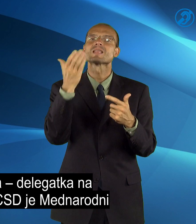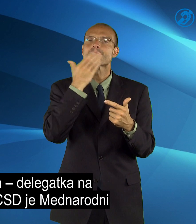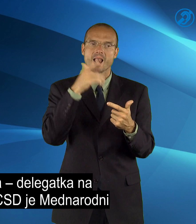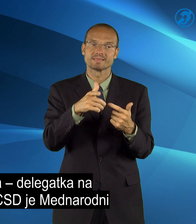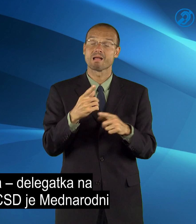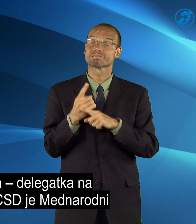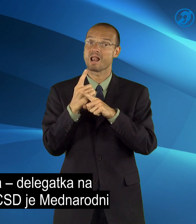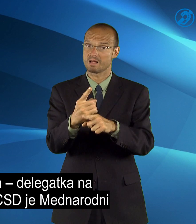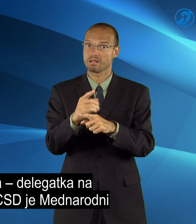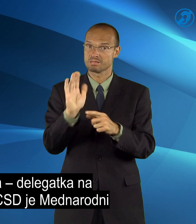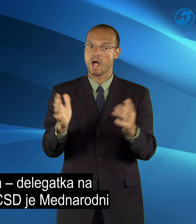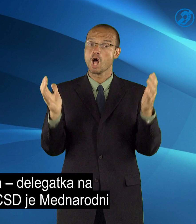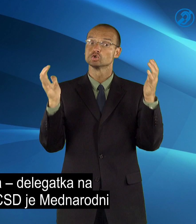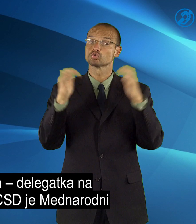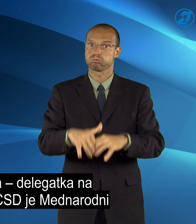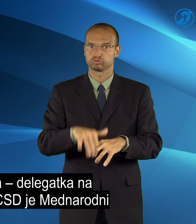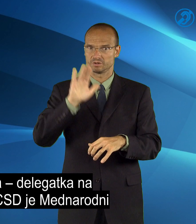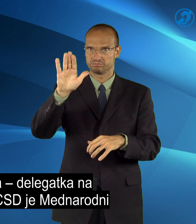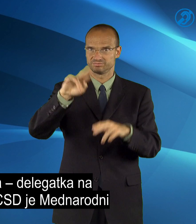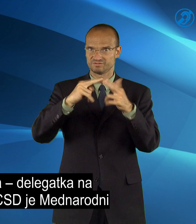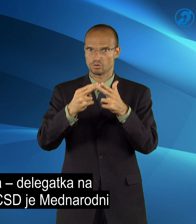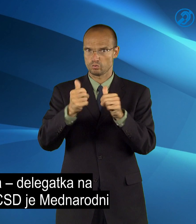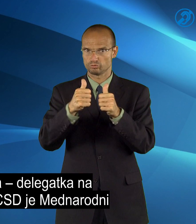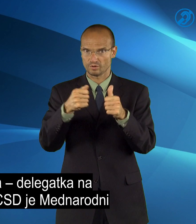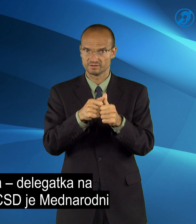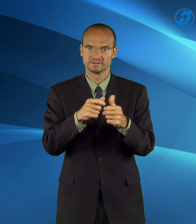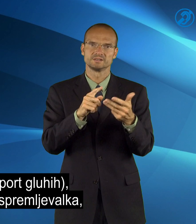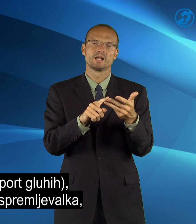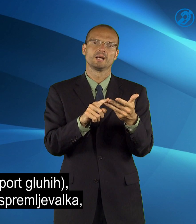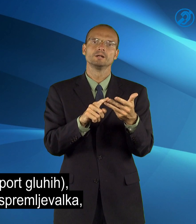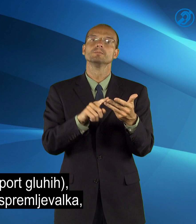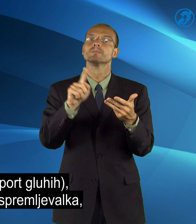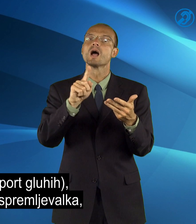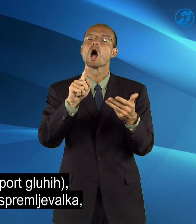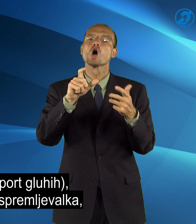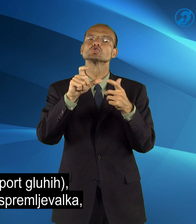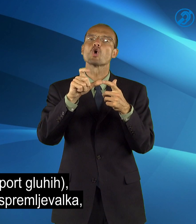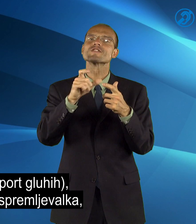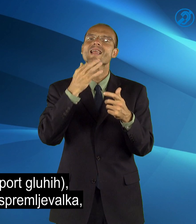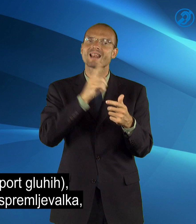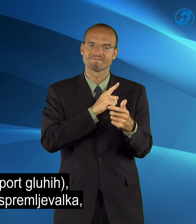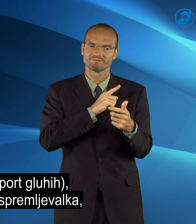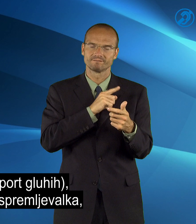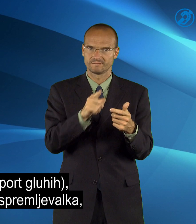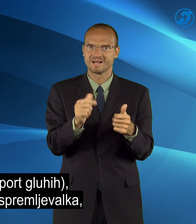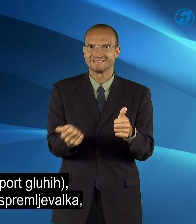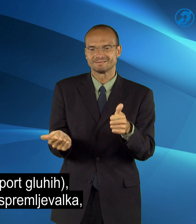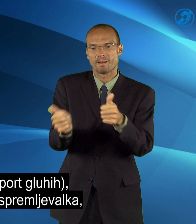kongresu. ICSD je Mednarodni komite za šport gluhih, Sonja Drev, spremljevalka, Anjina mama in